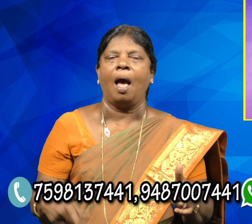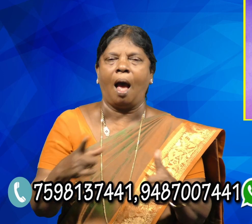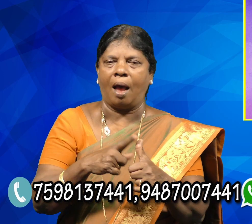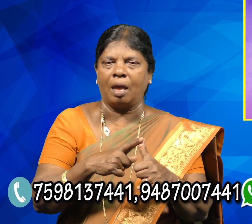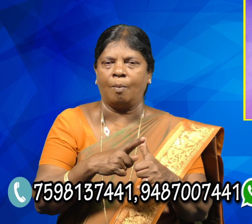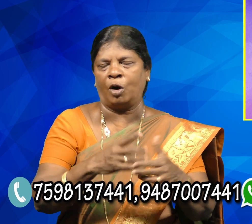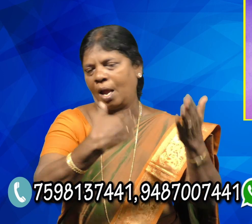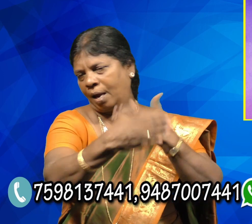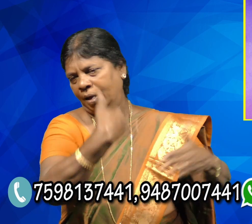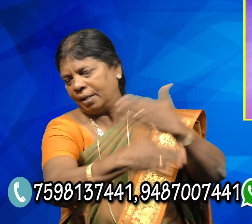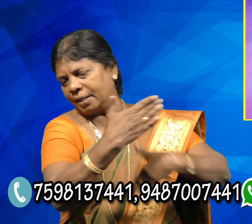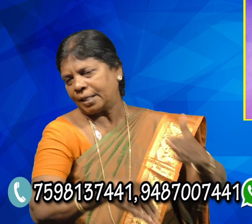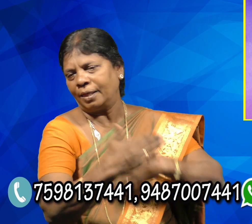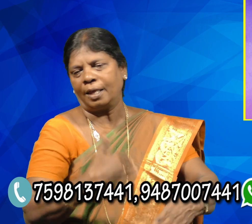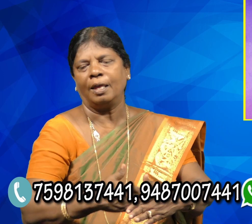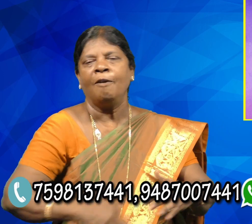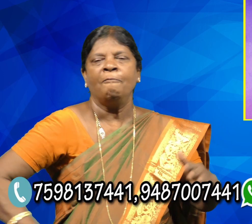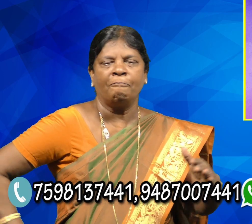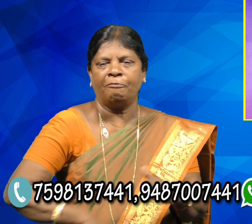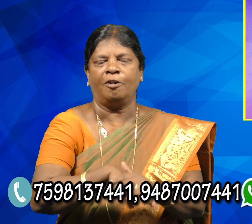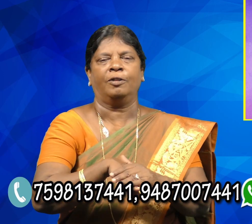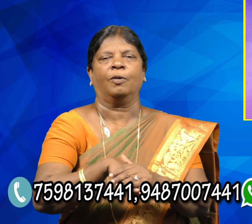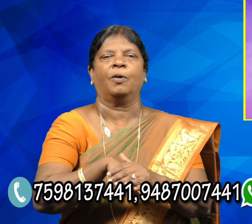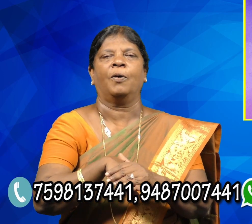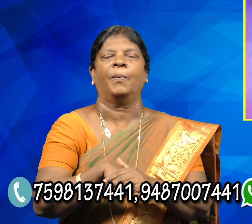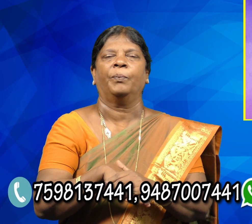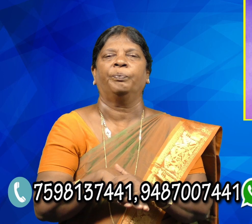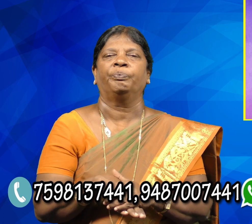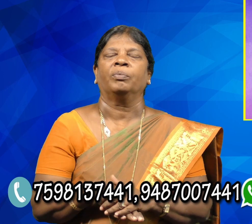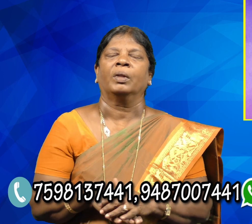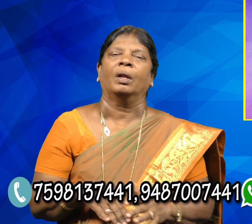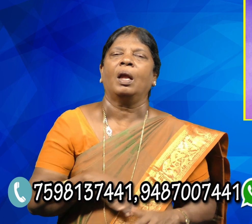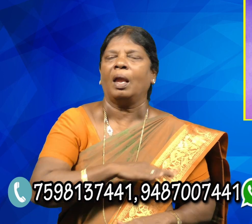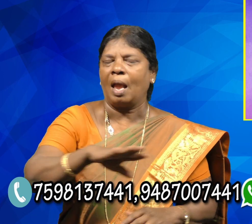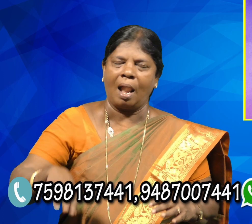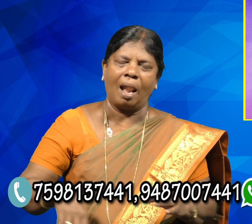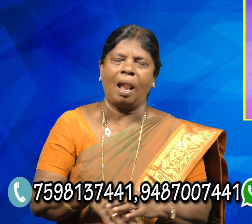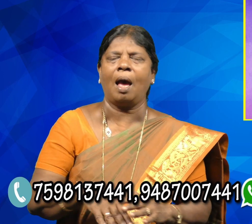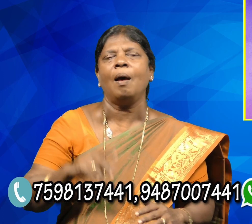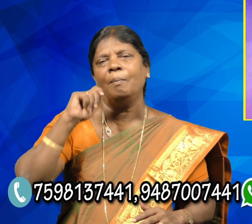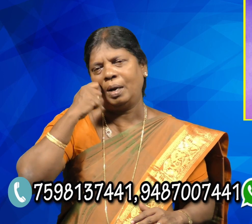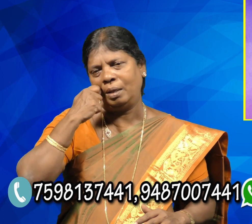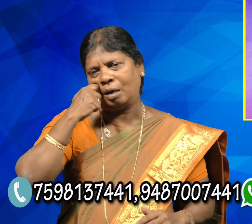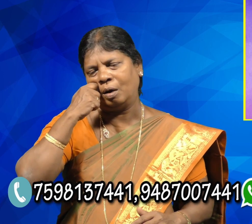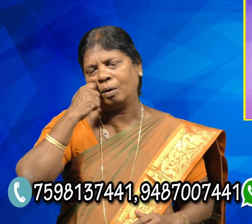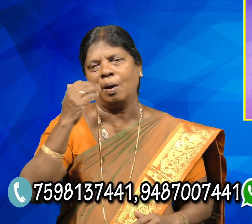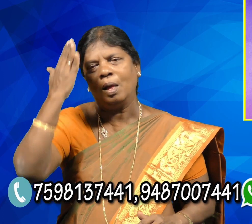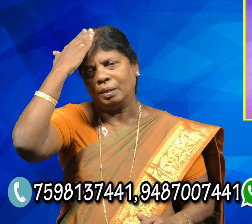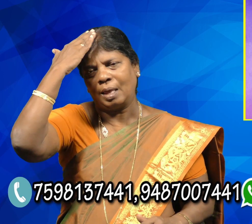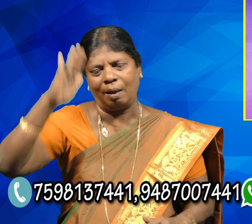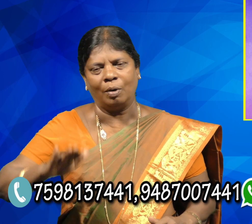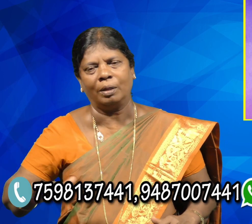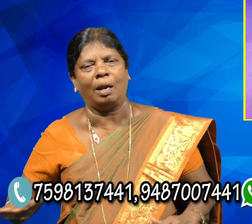மட்டுமல்ல, அவனுக்கு பின்னாலே வருகிற எல்லா மனுக்குலத்தின் மரபில் உள்ள எல்லா பரம்பரையில்